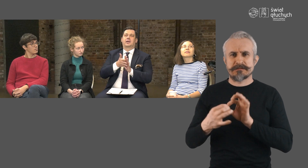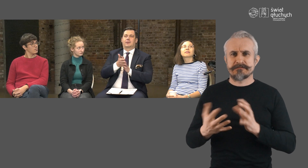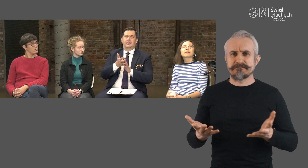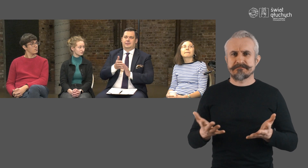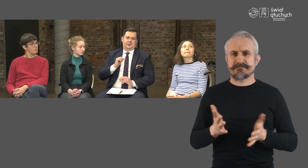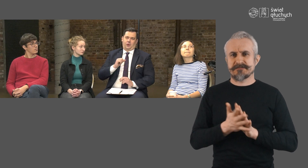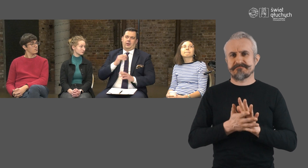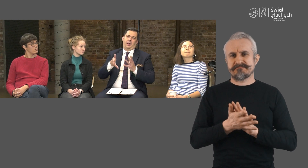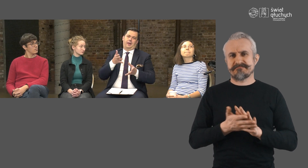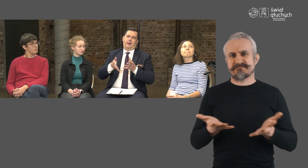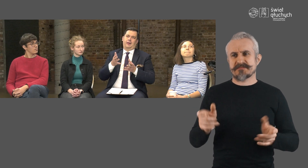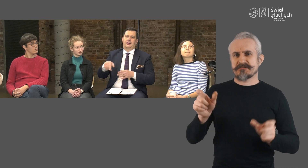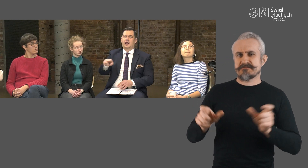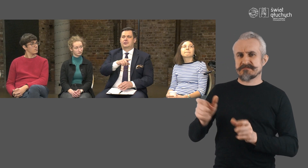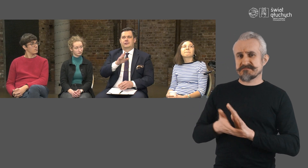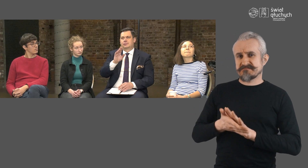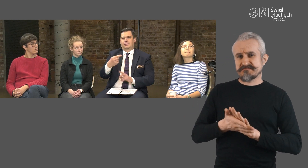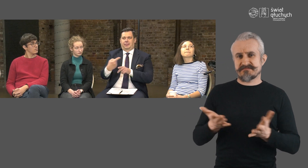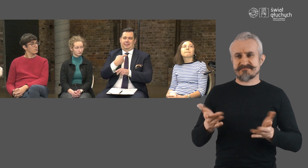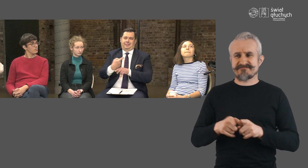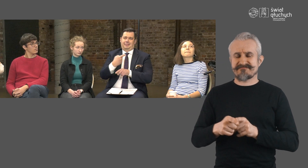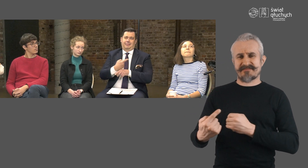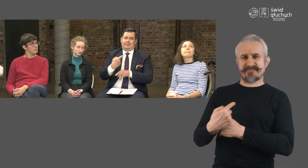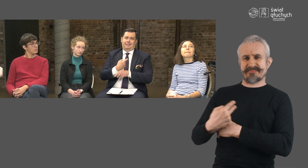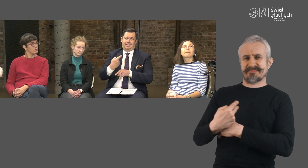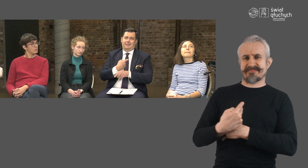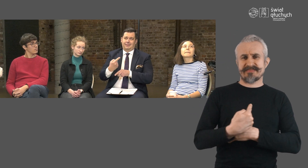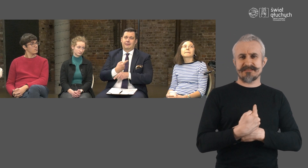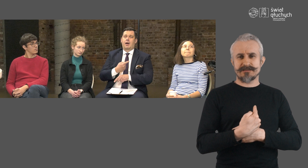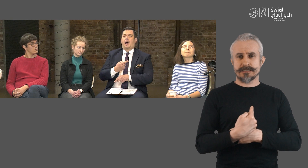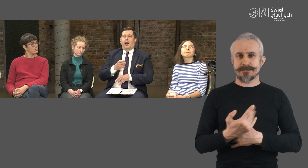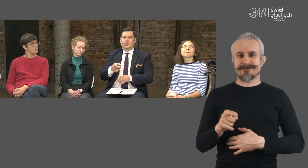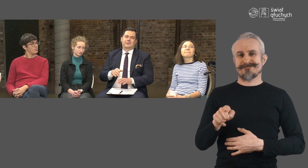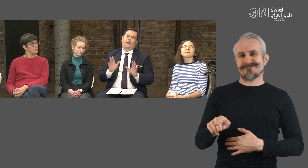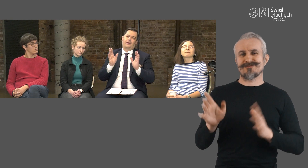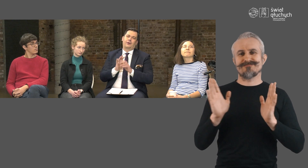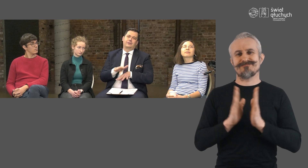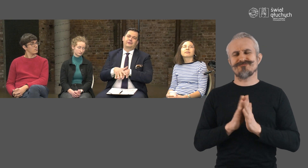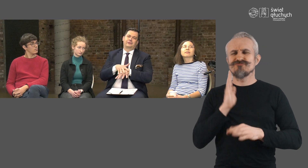Nie było w ogóle kontaktu. Ona migała sobie, a dzieci w ogóle się śmiały i